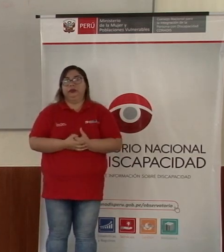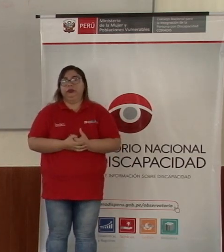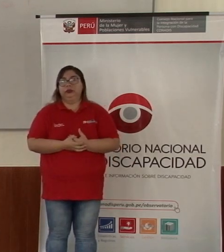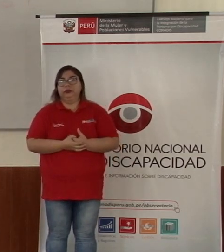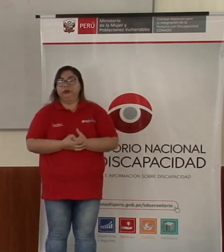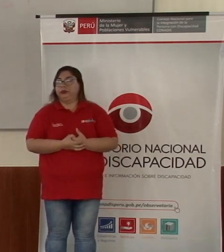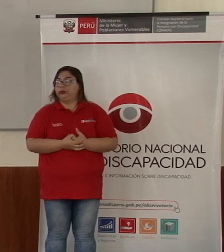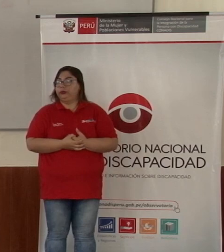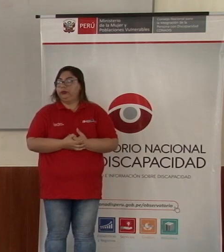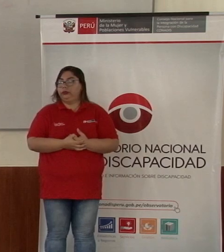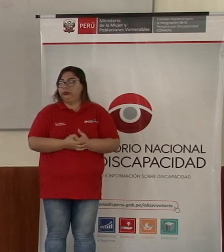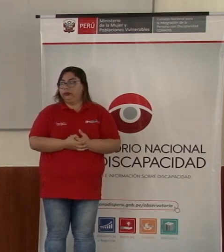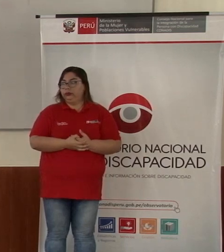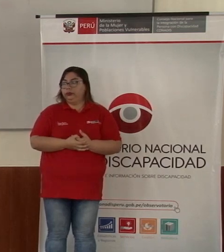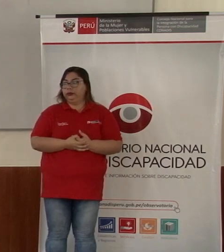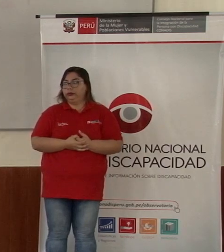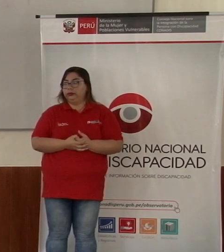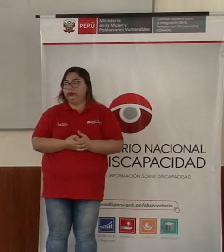¿no?